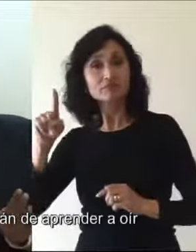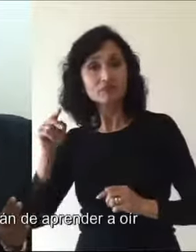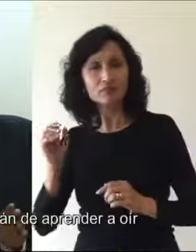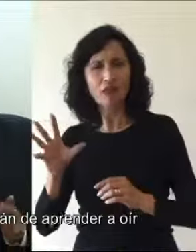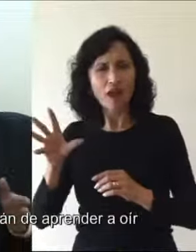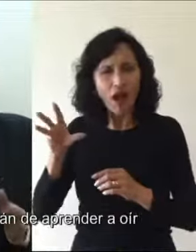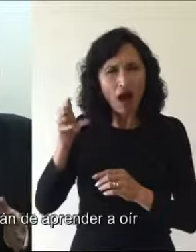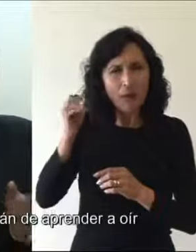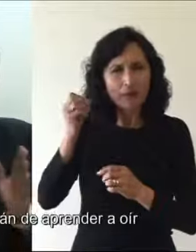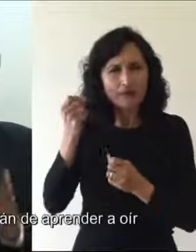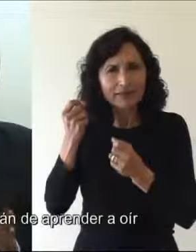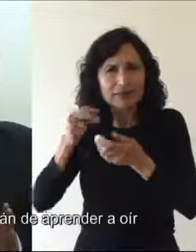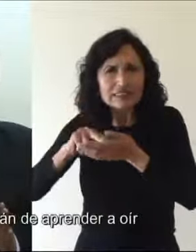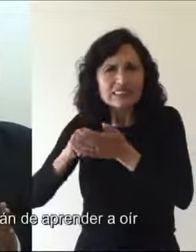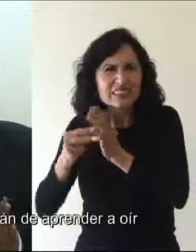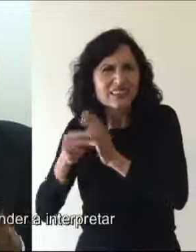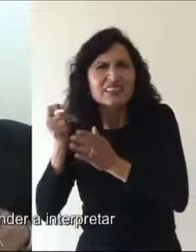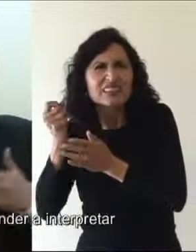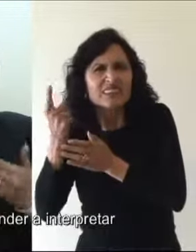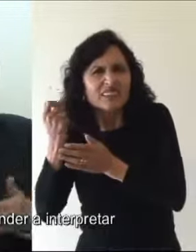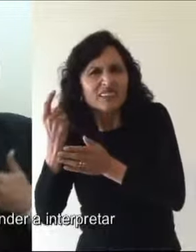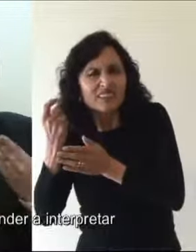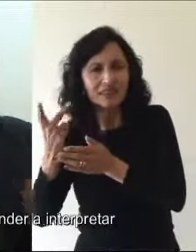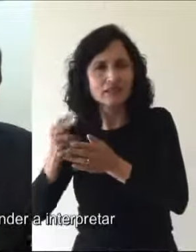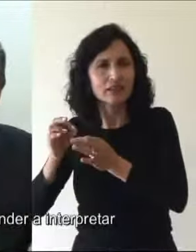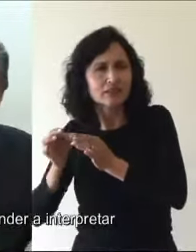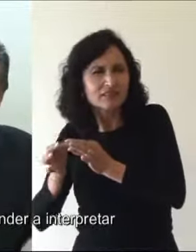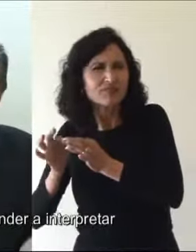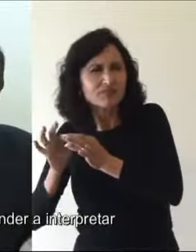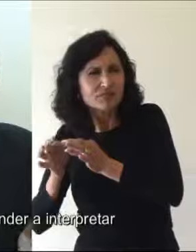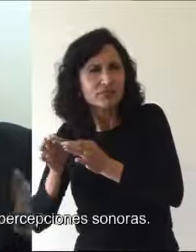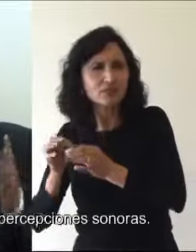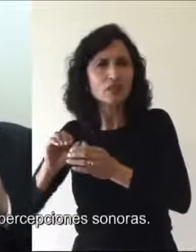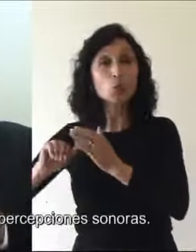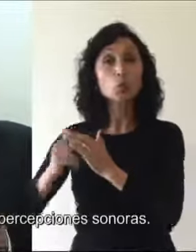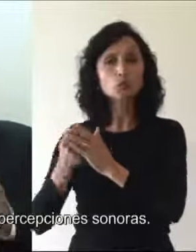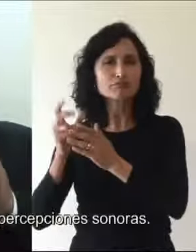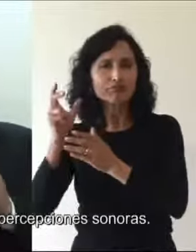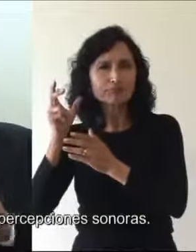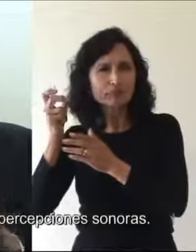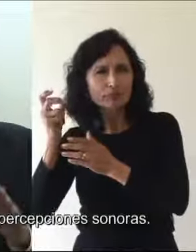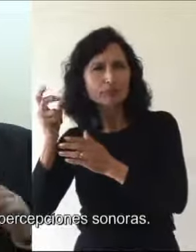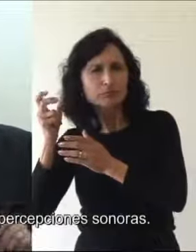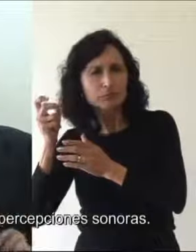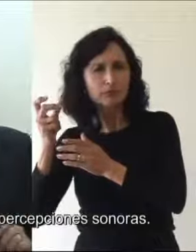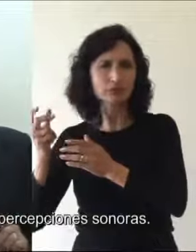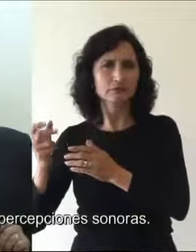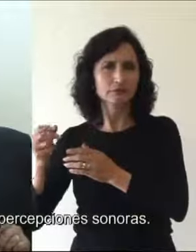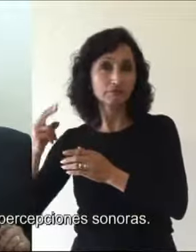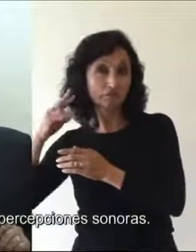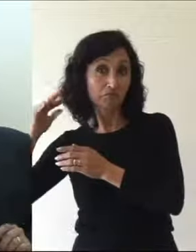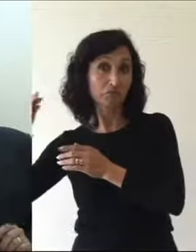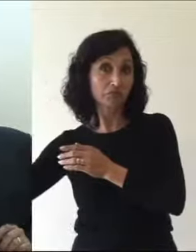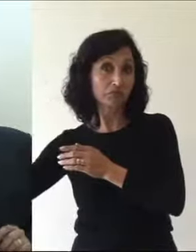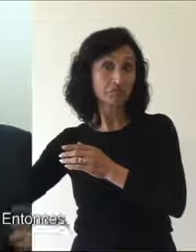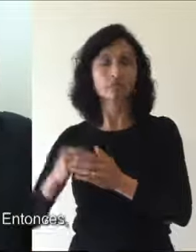ellos habrán de aprender a oír y aprender a interpretar las nuevas percepciones